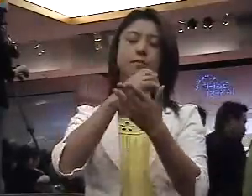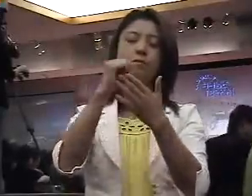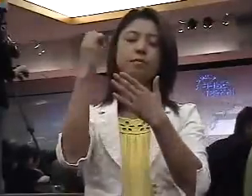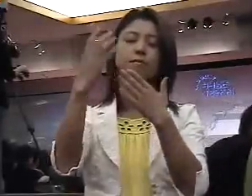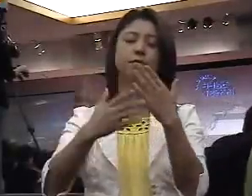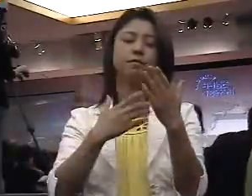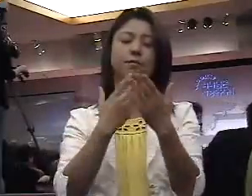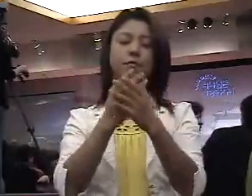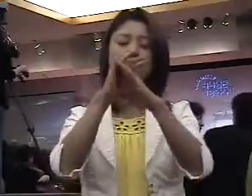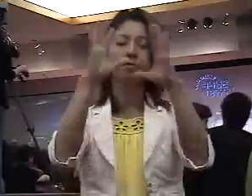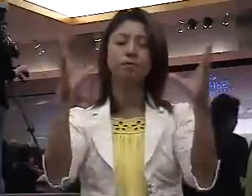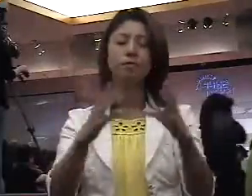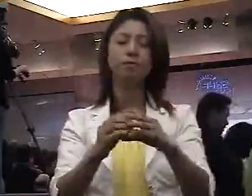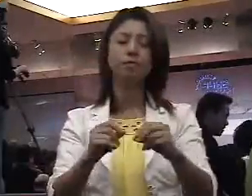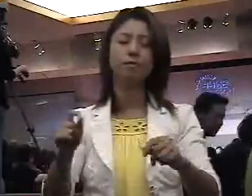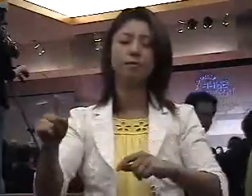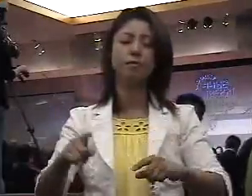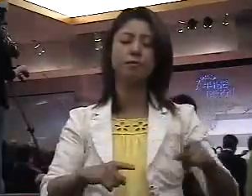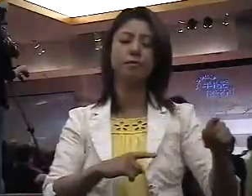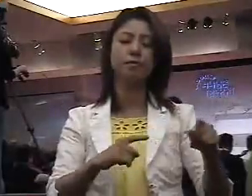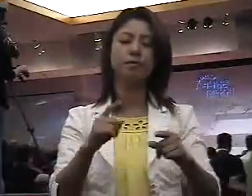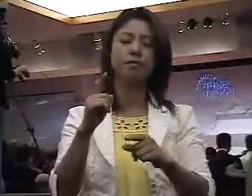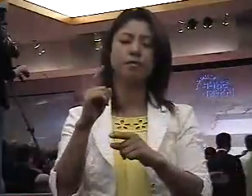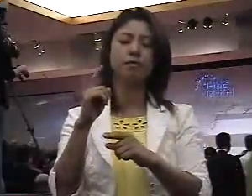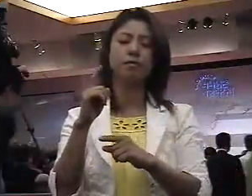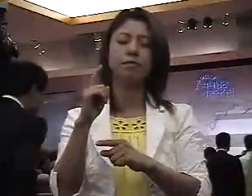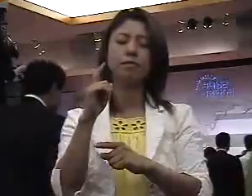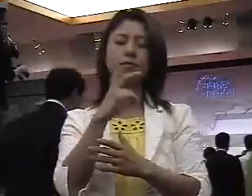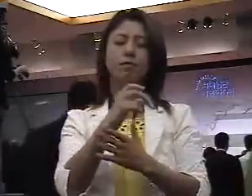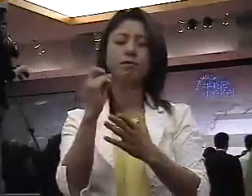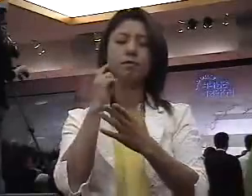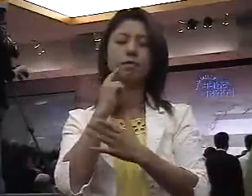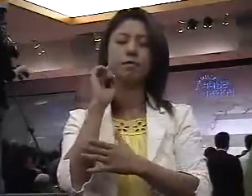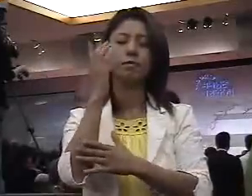지금 통치하시는 주님의 영광을 이 아침에 보여주옵소서.